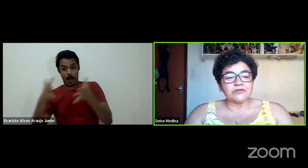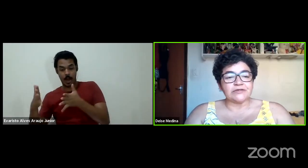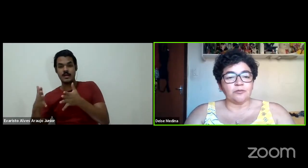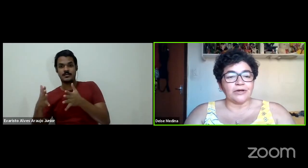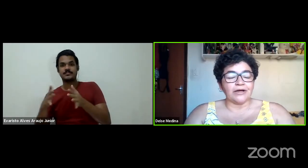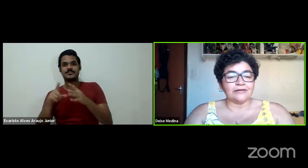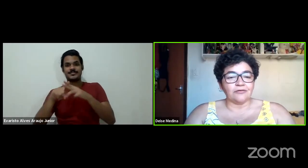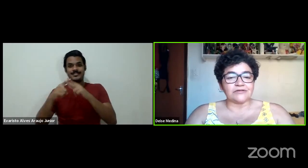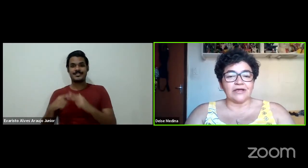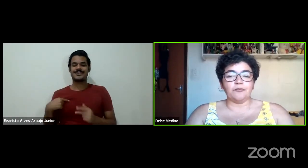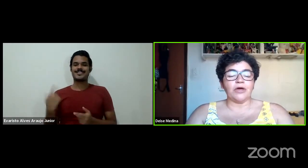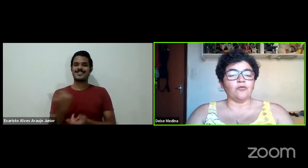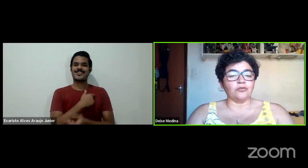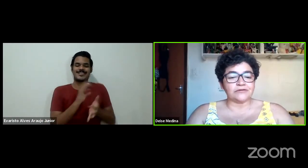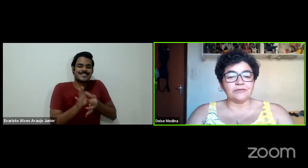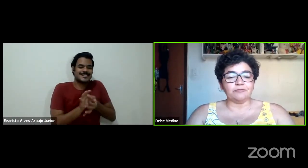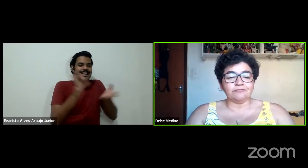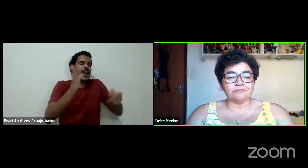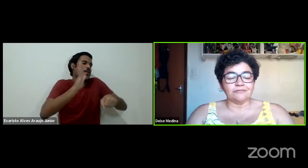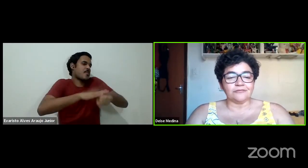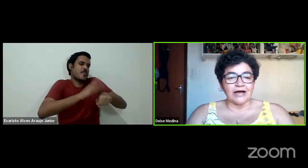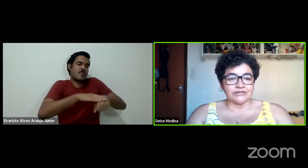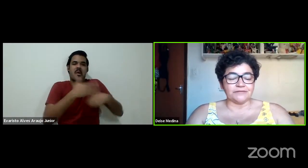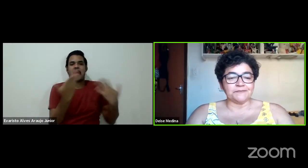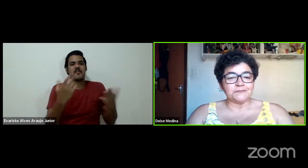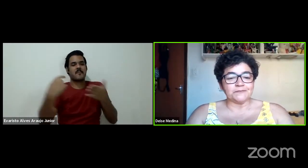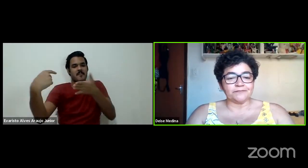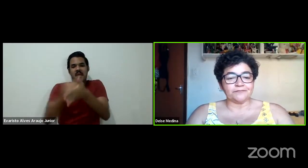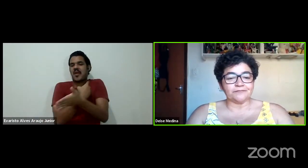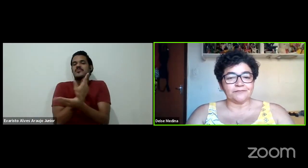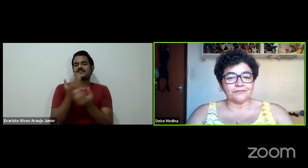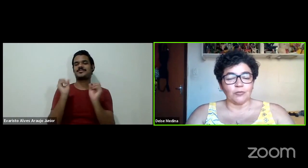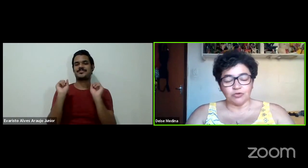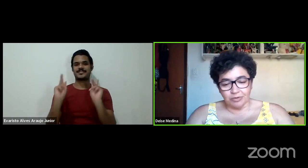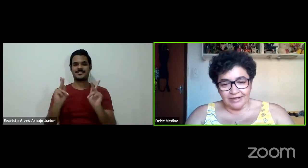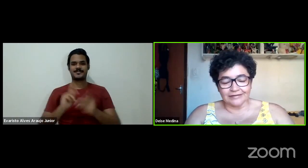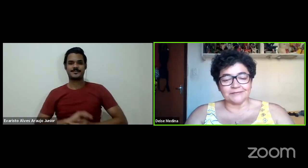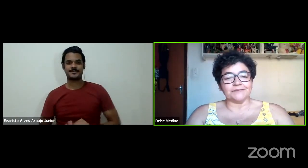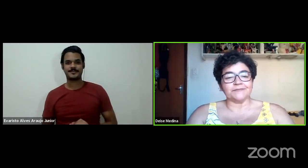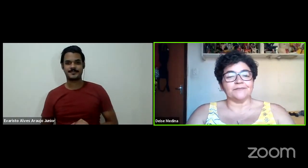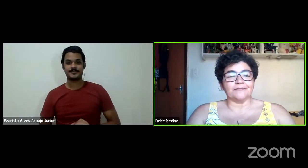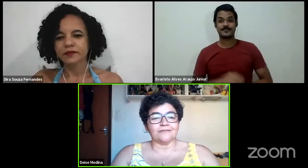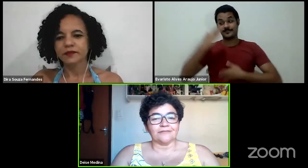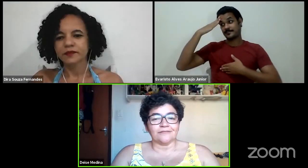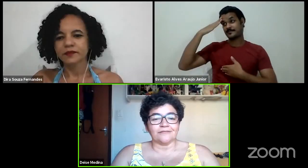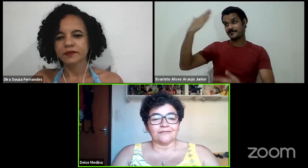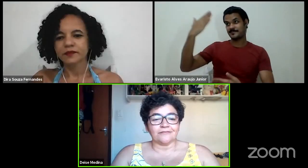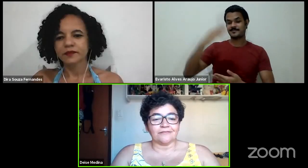aqui à disposição para quaisquer perguntas que haja. Muito obrigada.